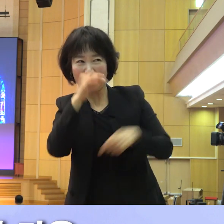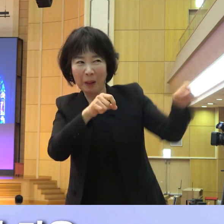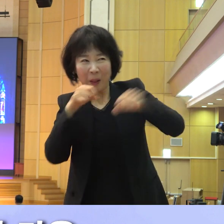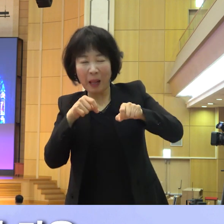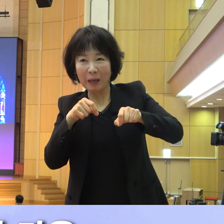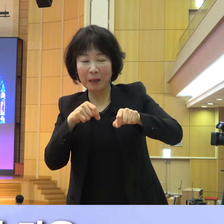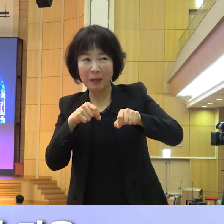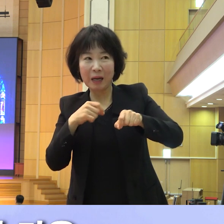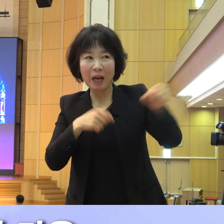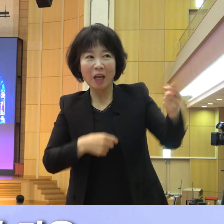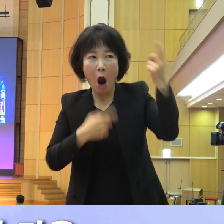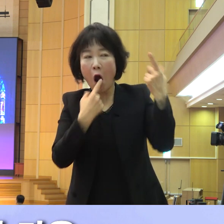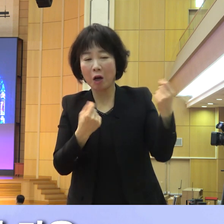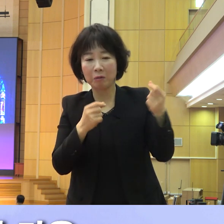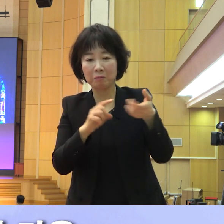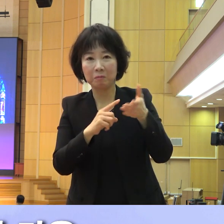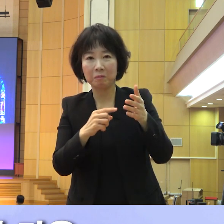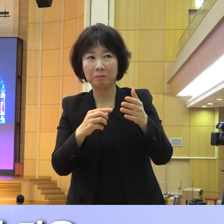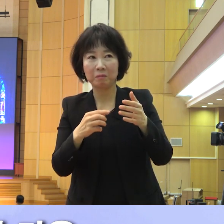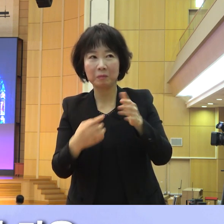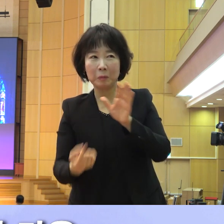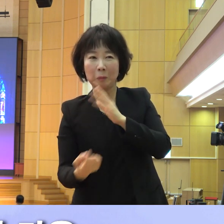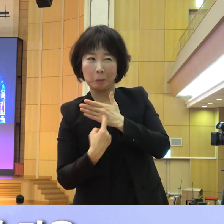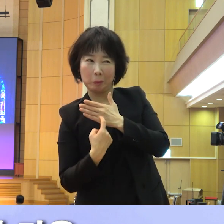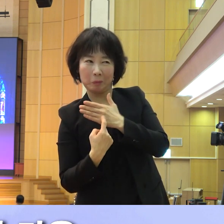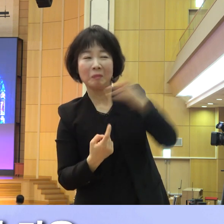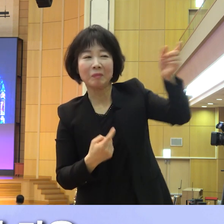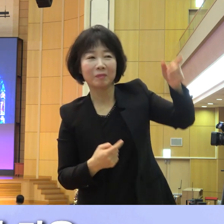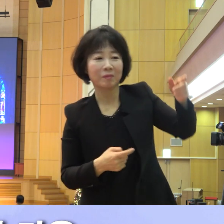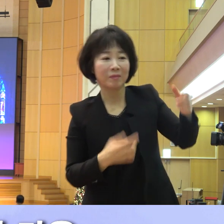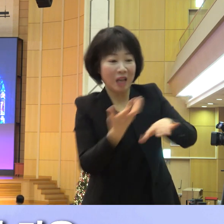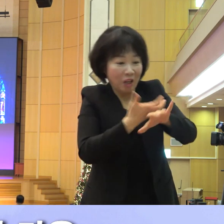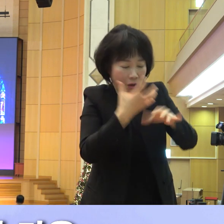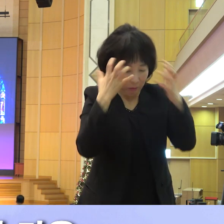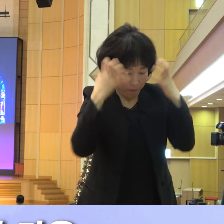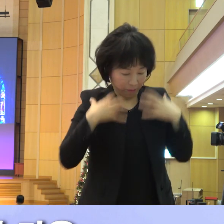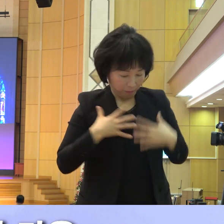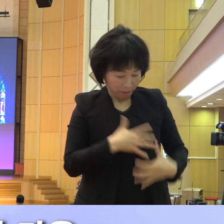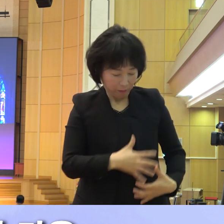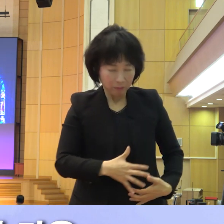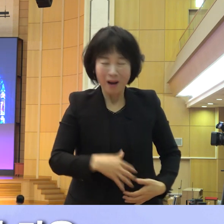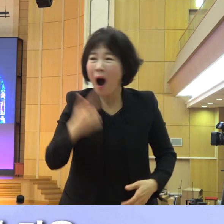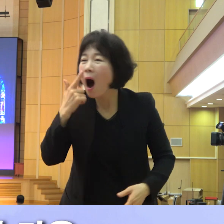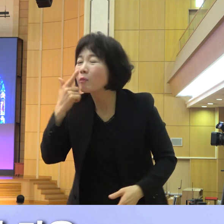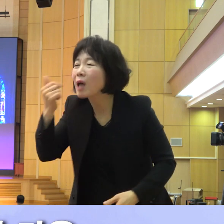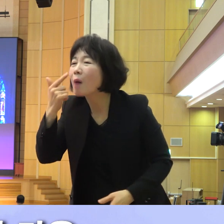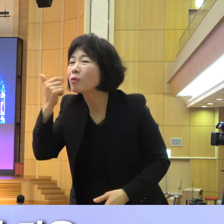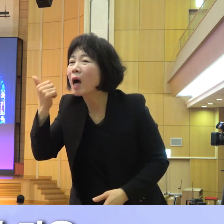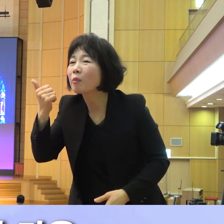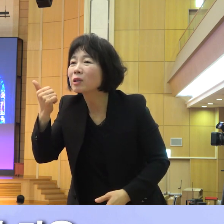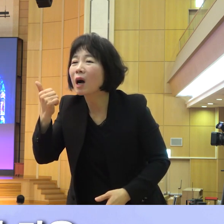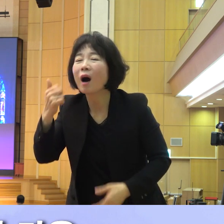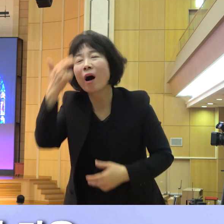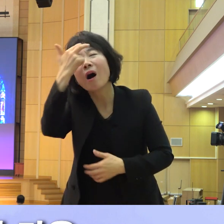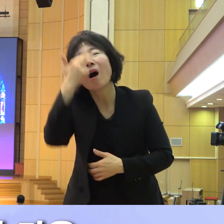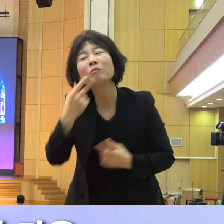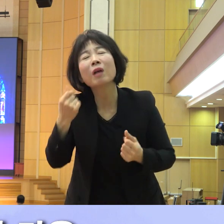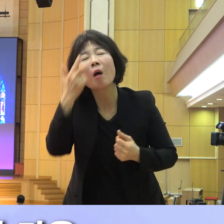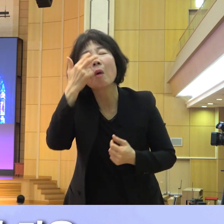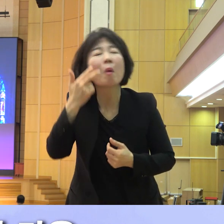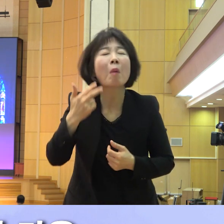것입니다. 아버지가 축복할 때 너 에서냐? 어디 와서 만져보자. 그래서